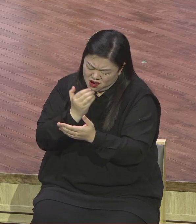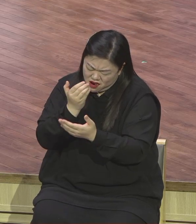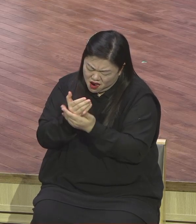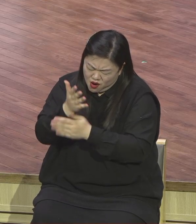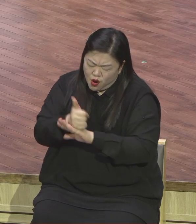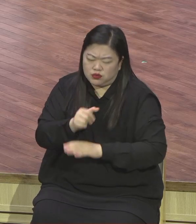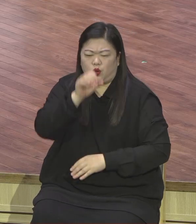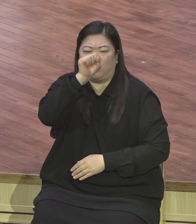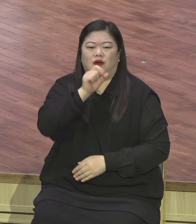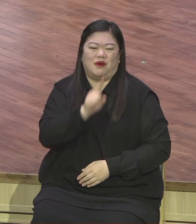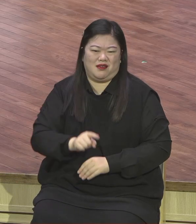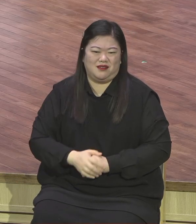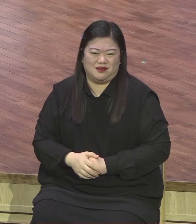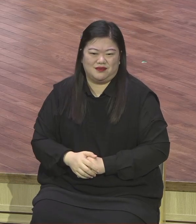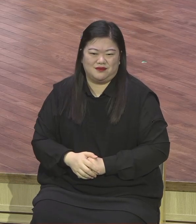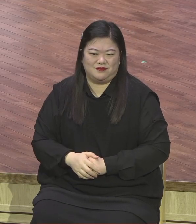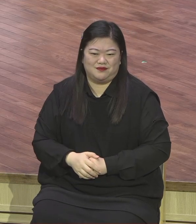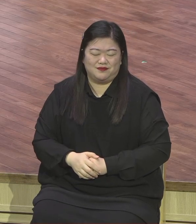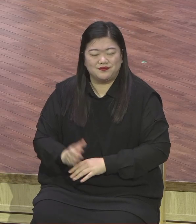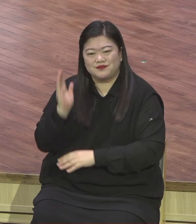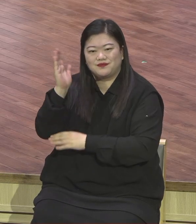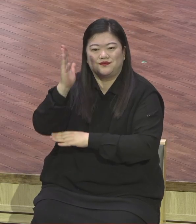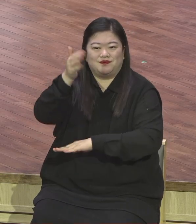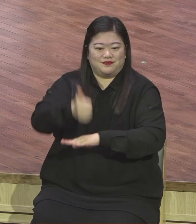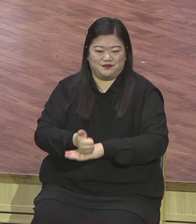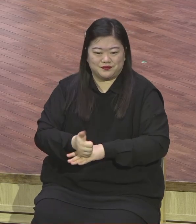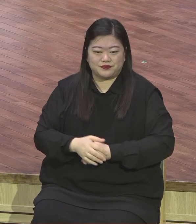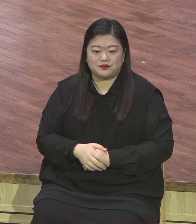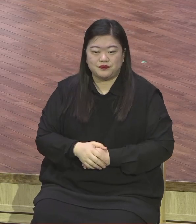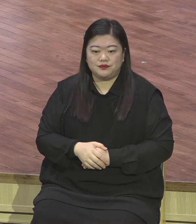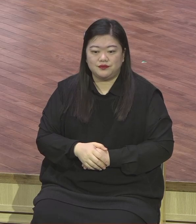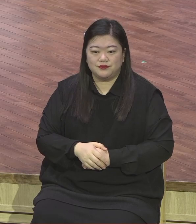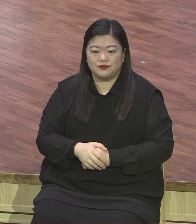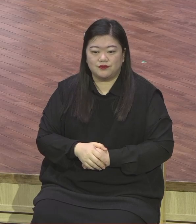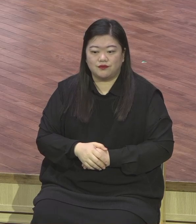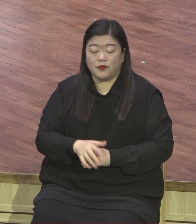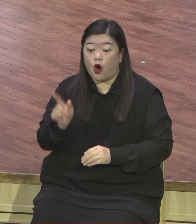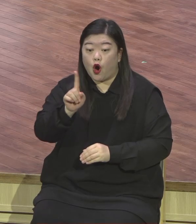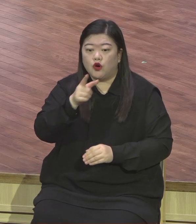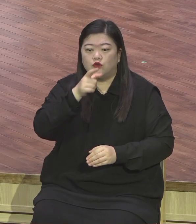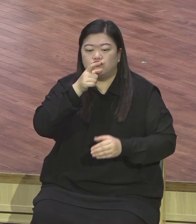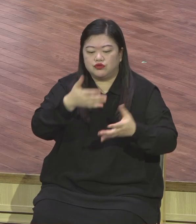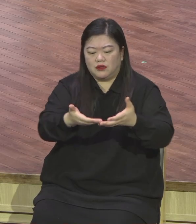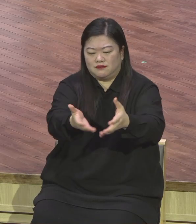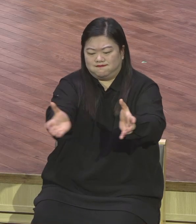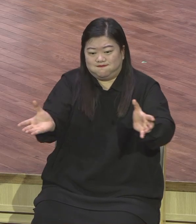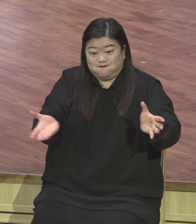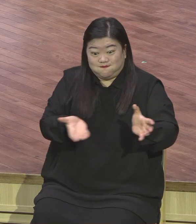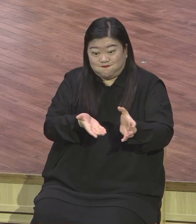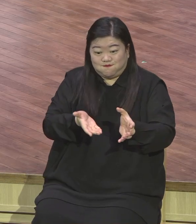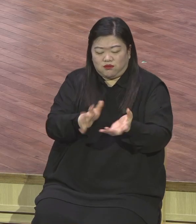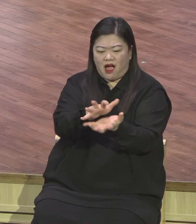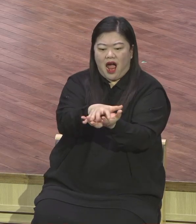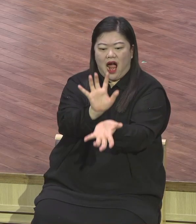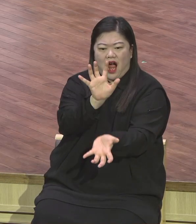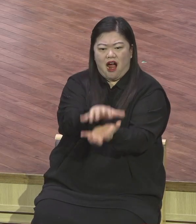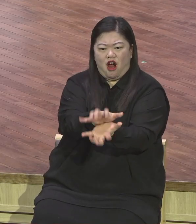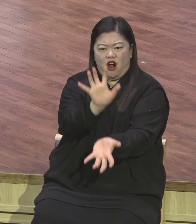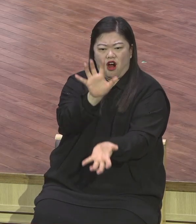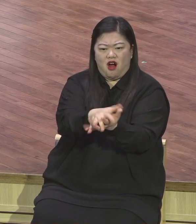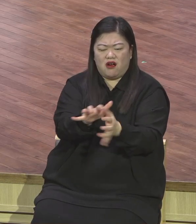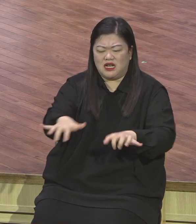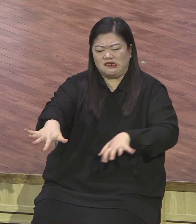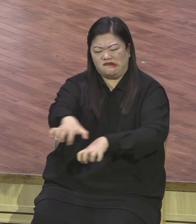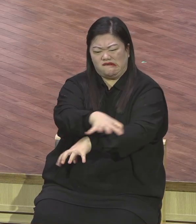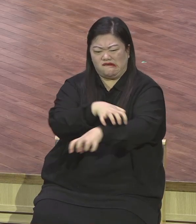응답하기를 주의하며 축복합니다 결론입니다 악어가 울거리는 호수가에 한 사람 빠졌어요 악어가 막